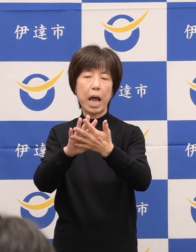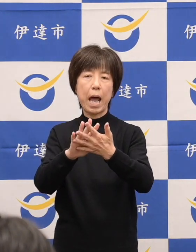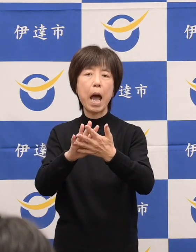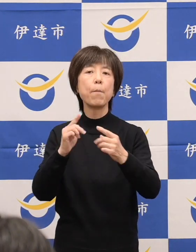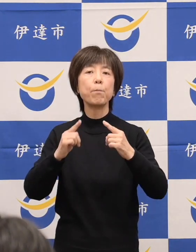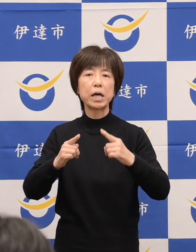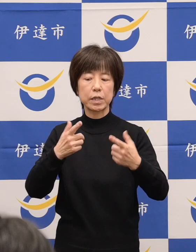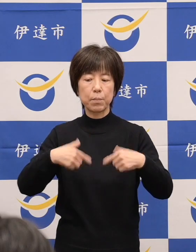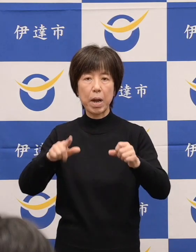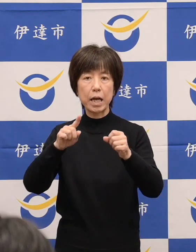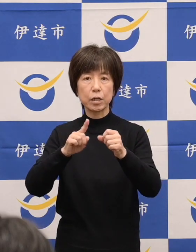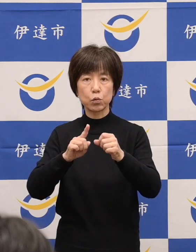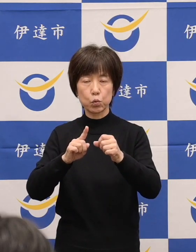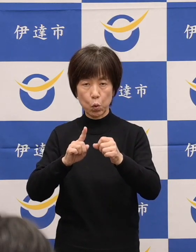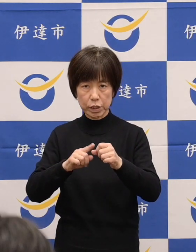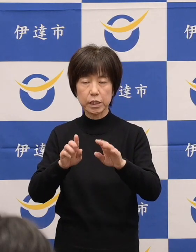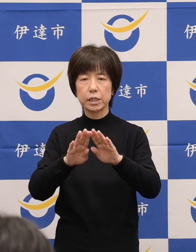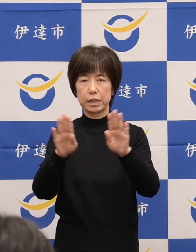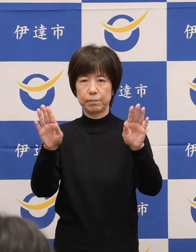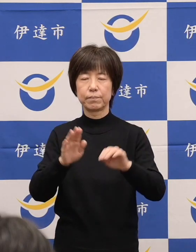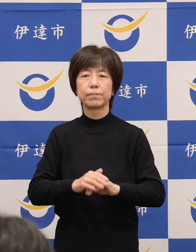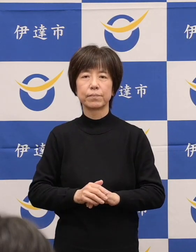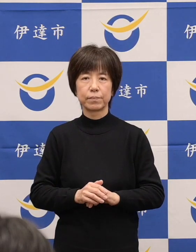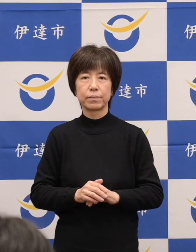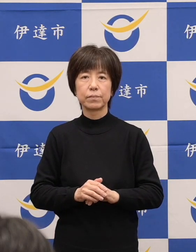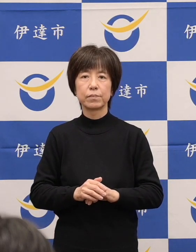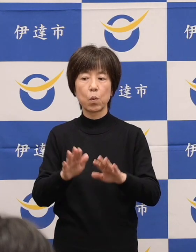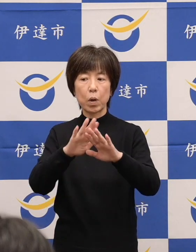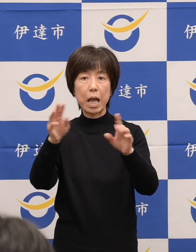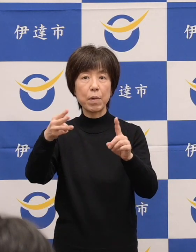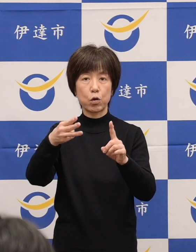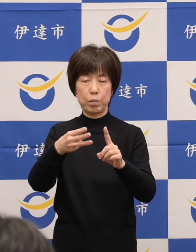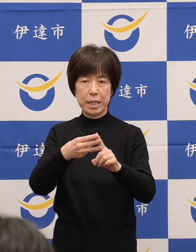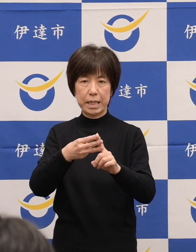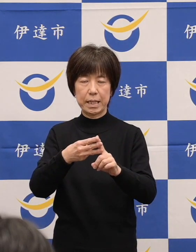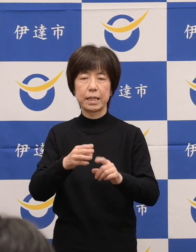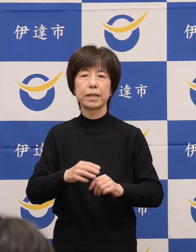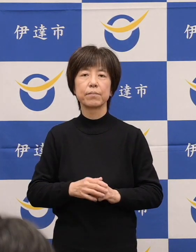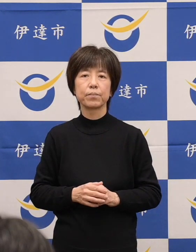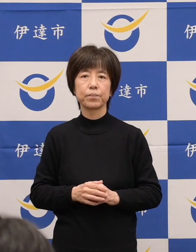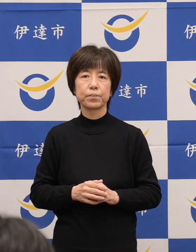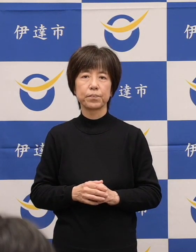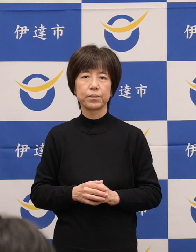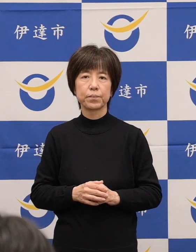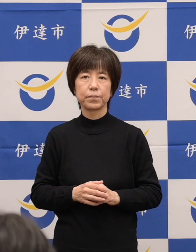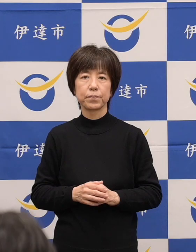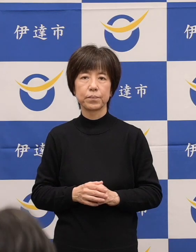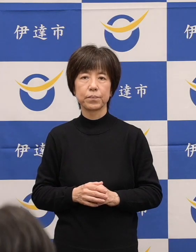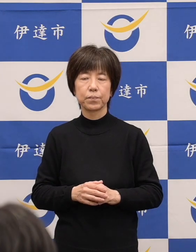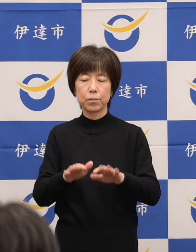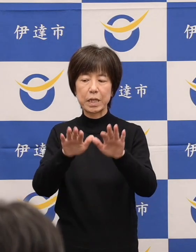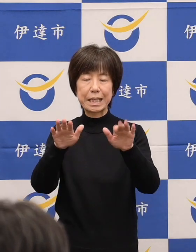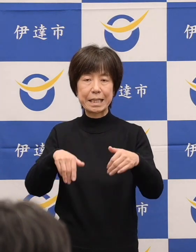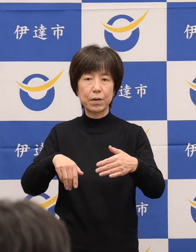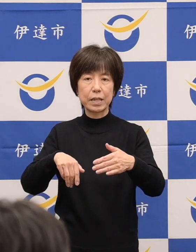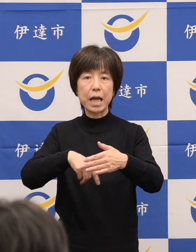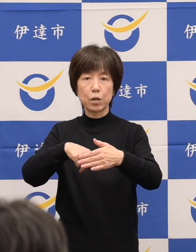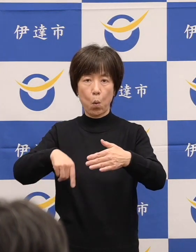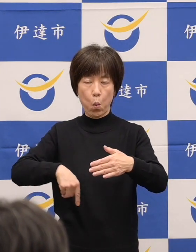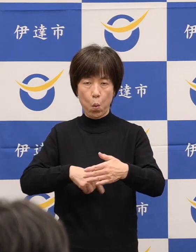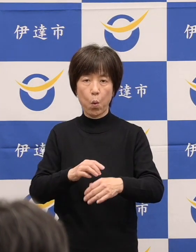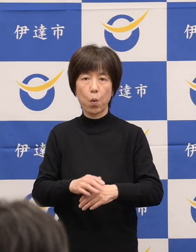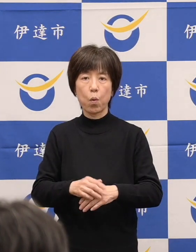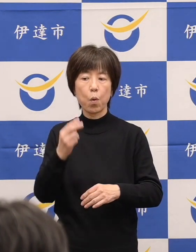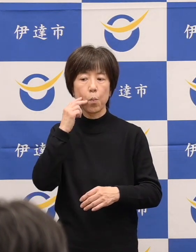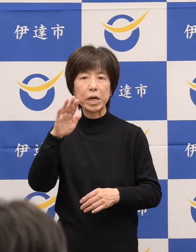毎年行われておりますが桜祭りの開幕日となります。式典の内容でございますが、松